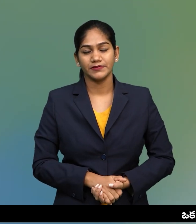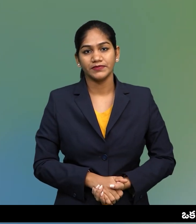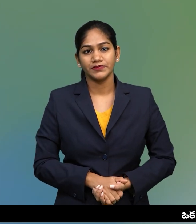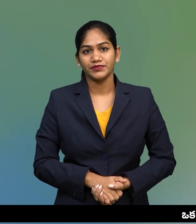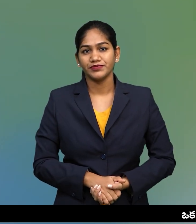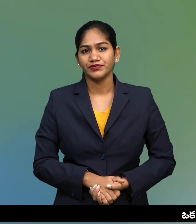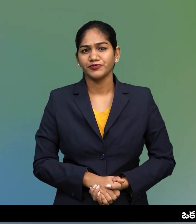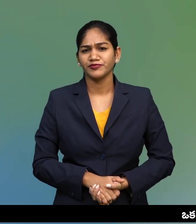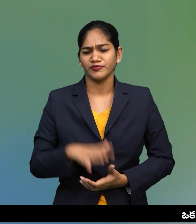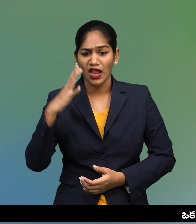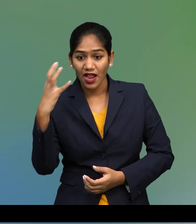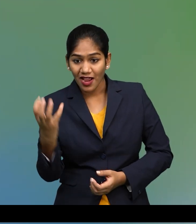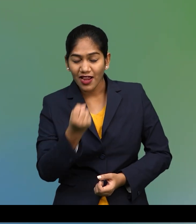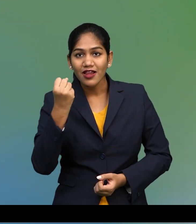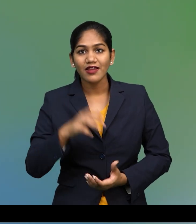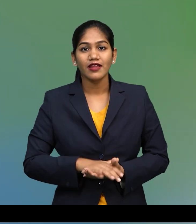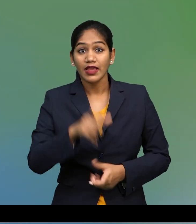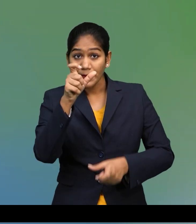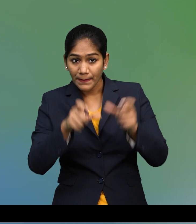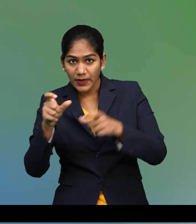ఒక వ్యక్తిని వలసదారుగా గుర్తించడానికి